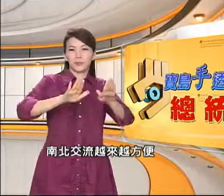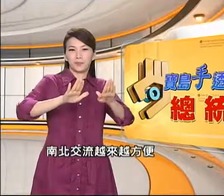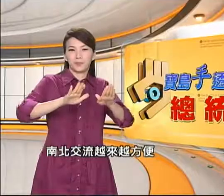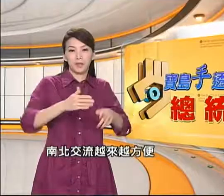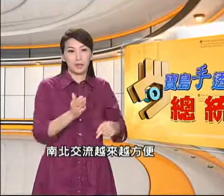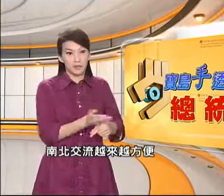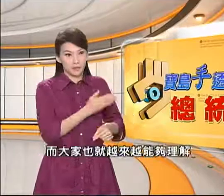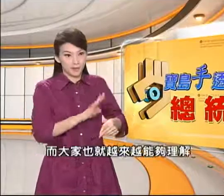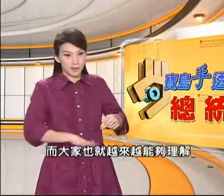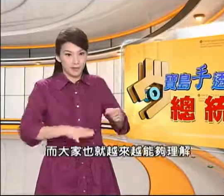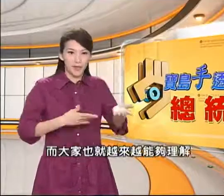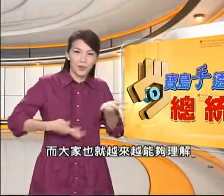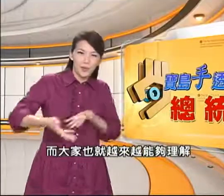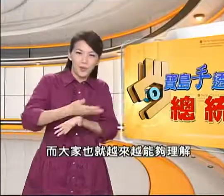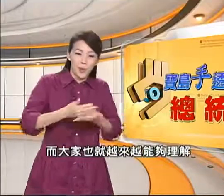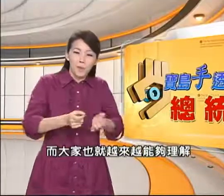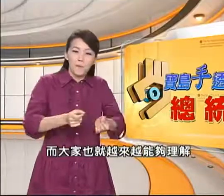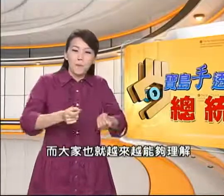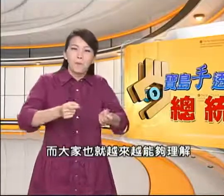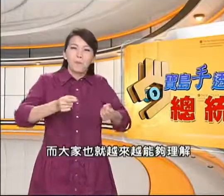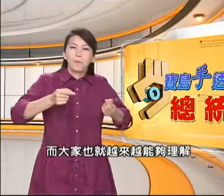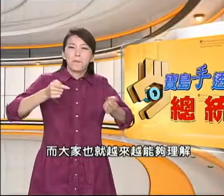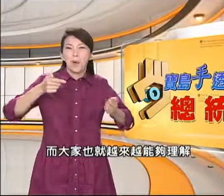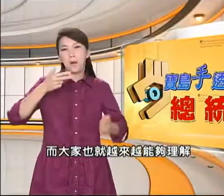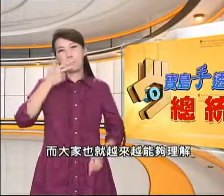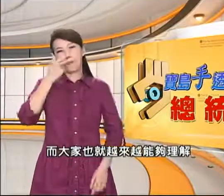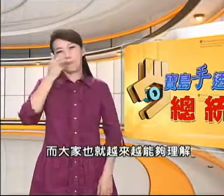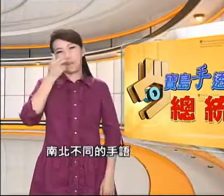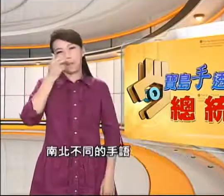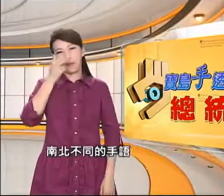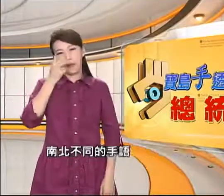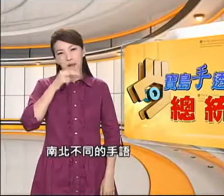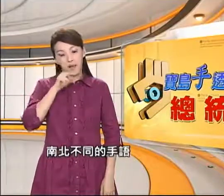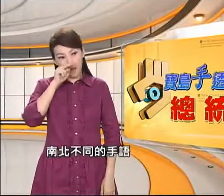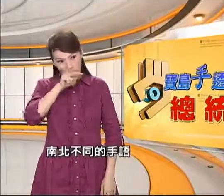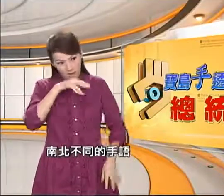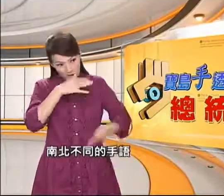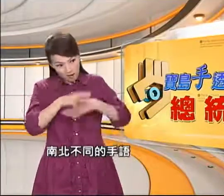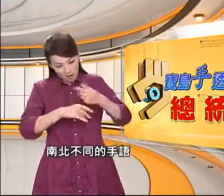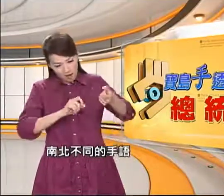而大家也就越来越能够理解南北不同的手语了。